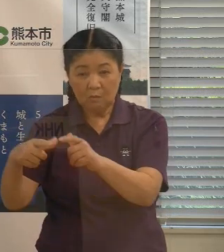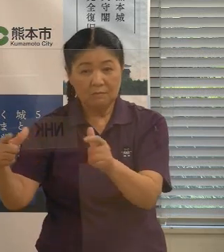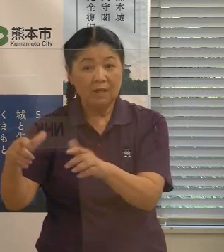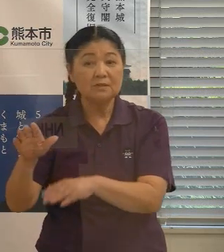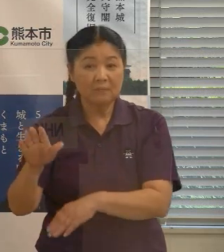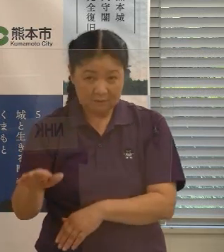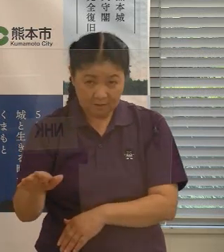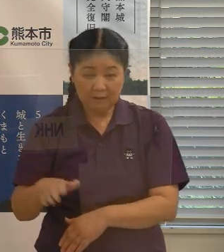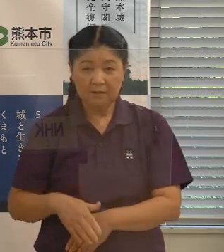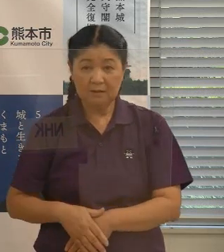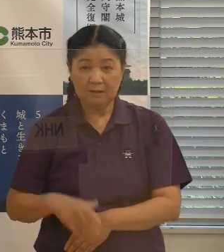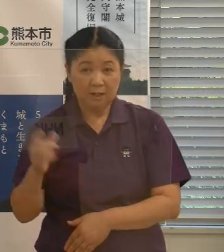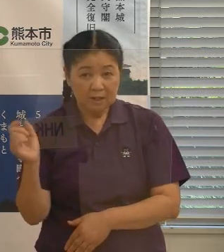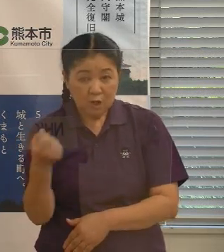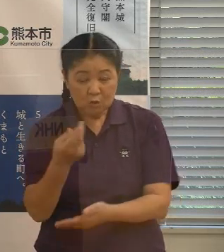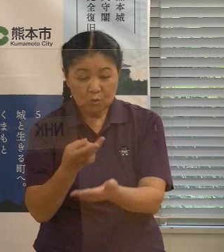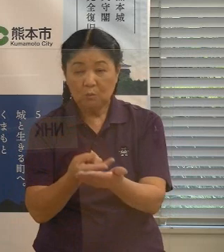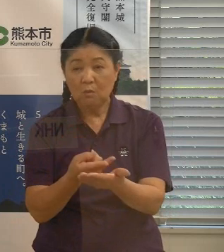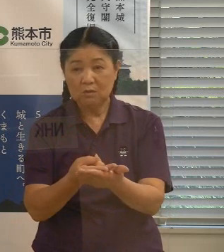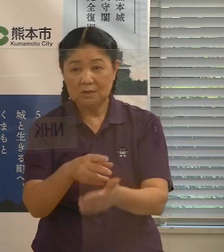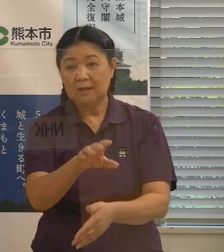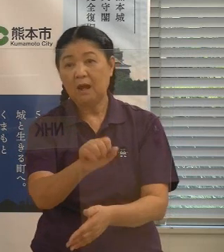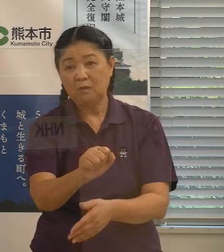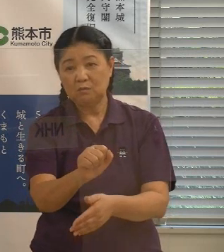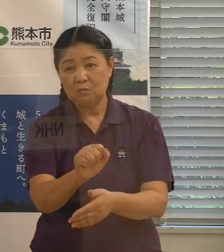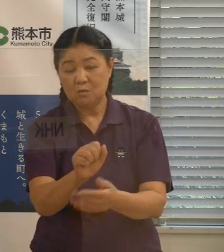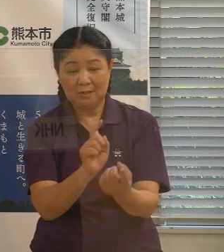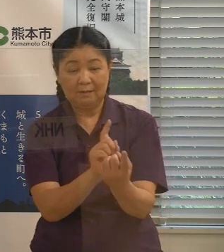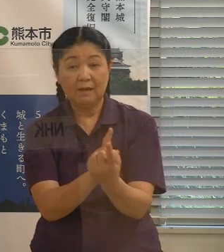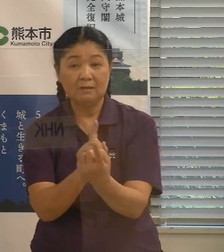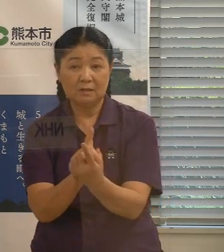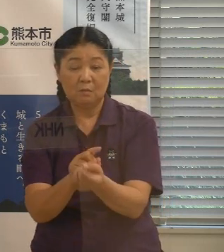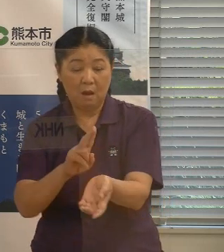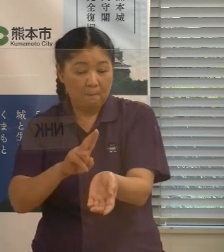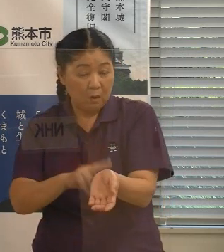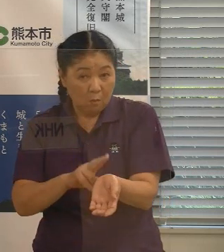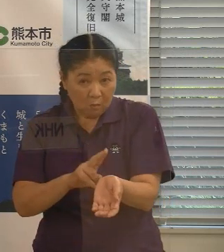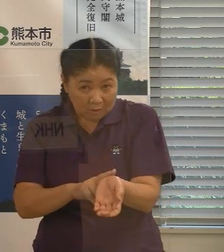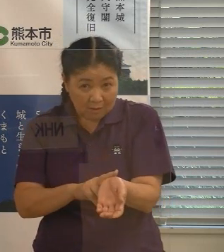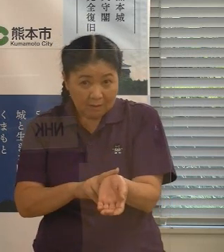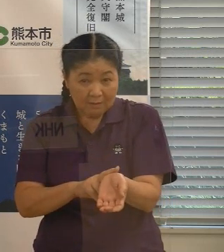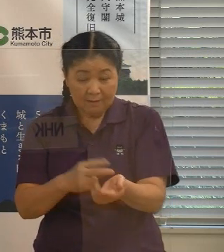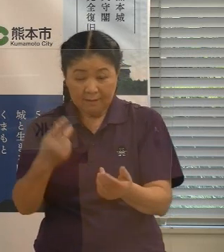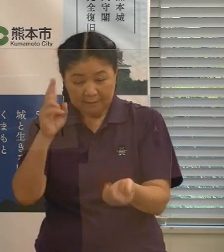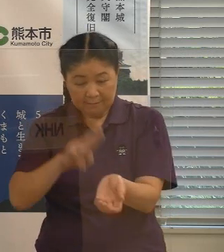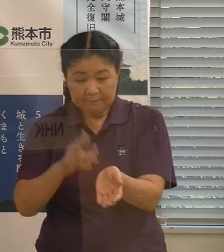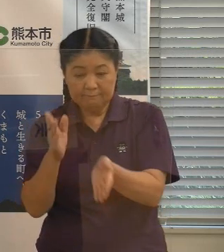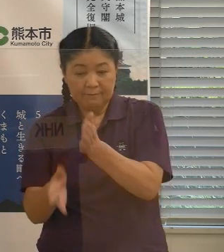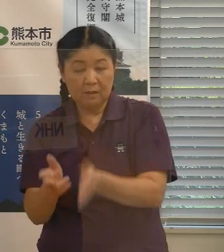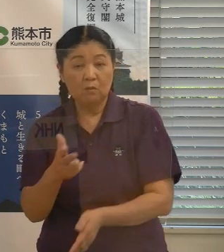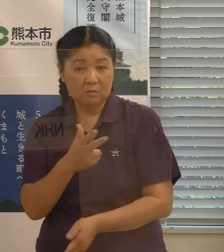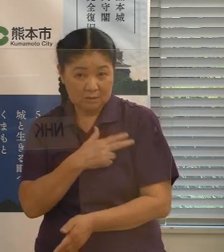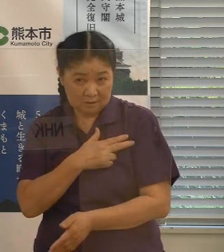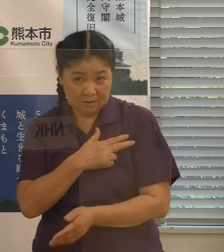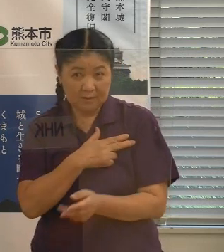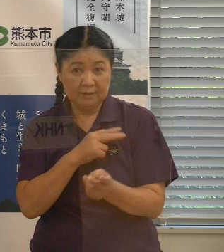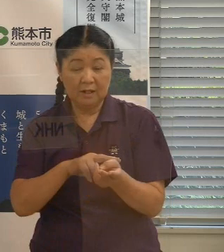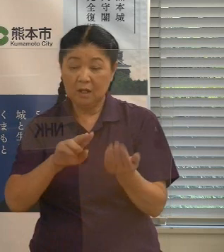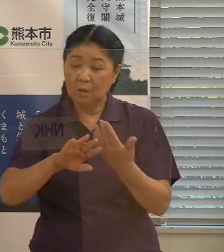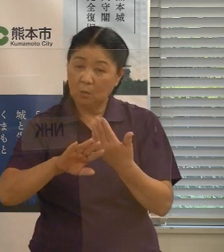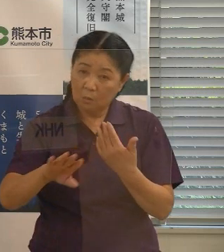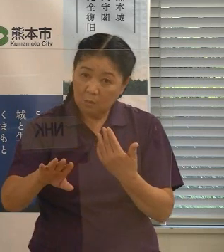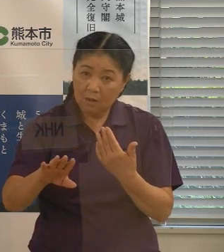。緊急時病床確保にあたりましては、医師および看護師の他